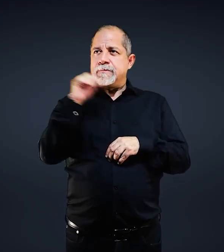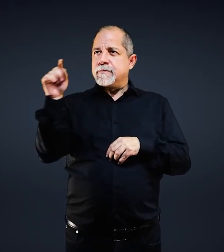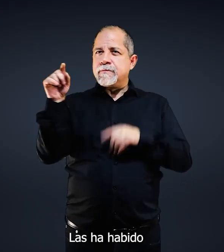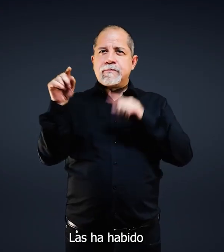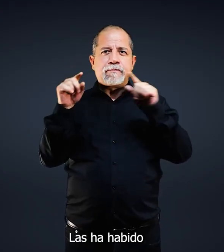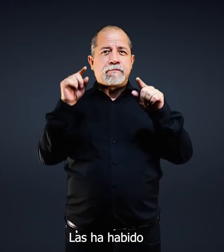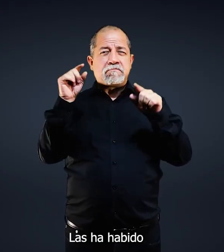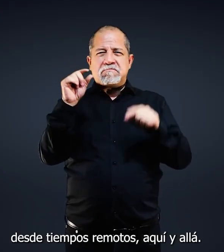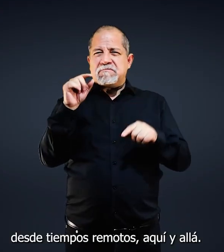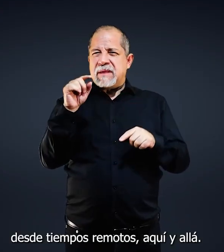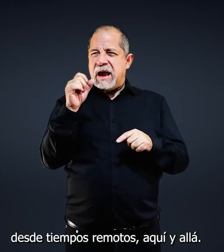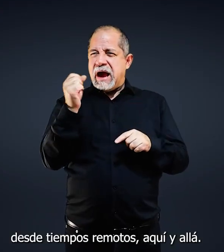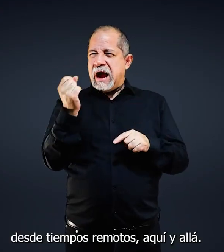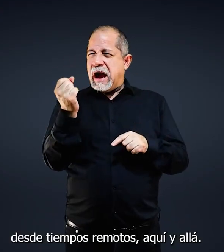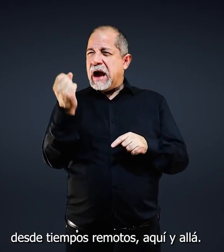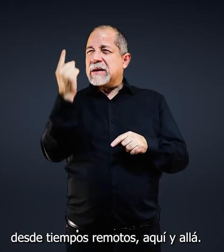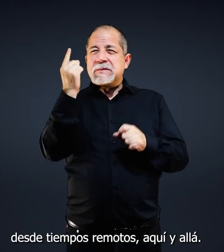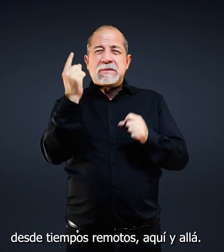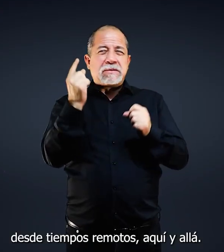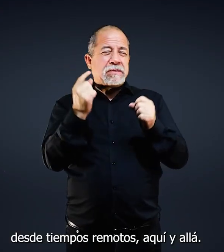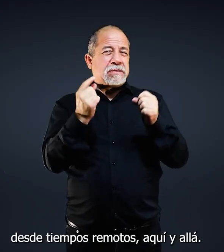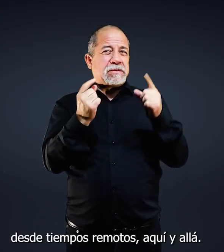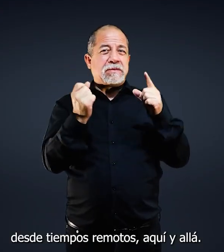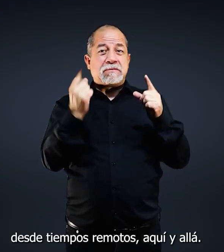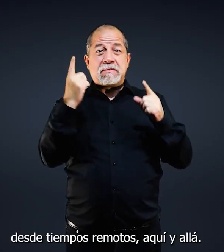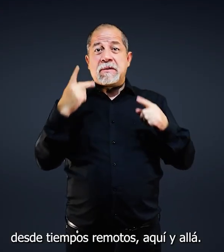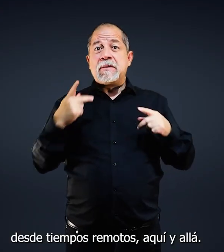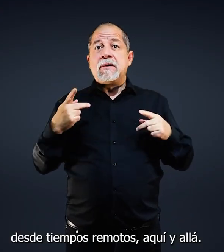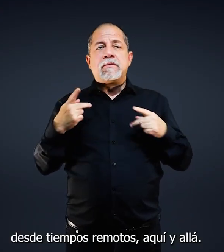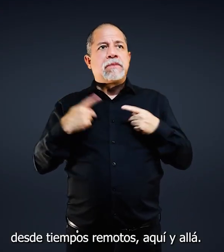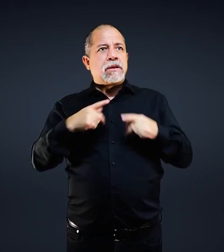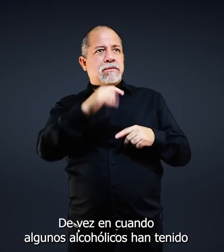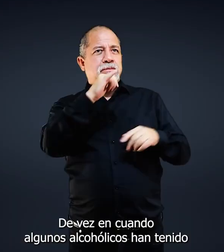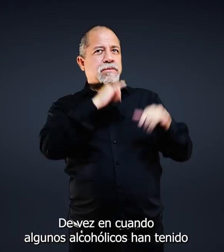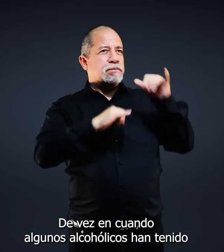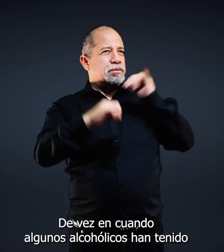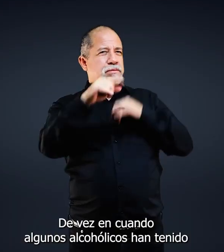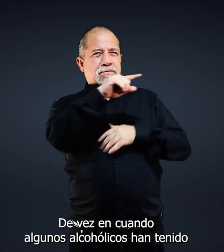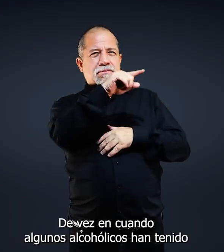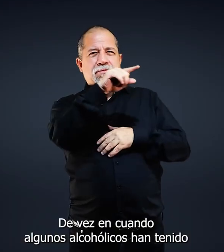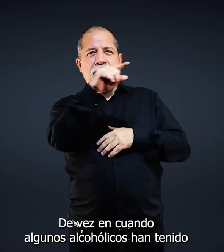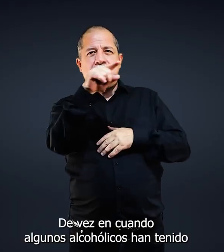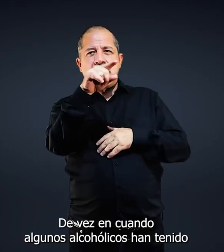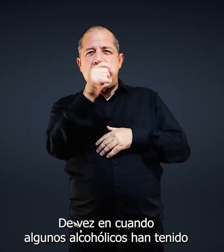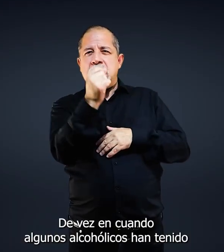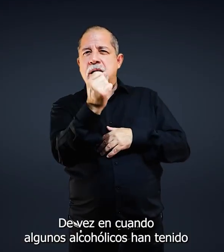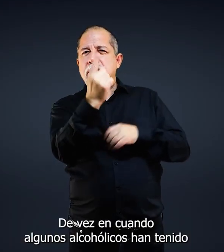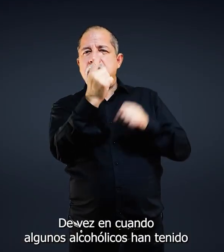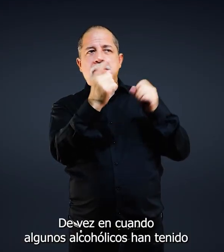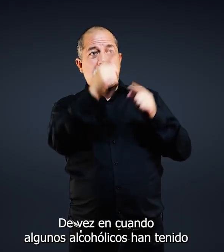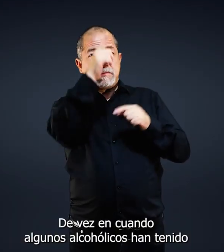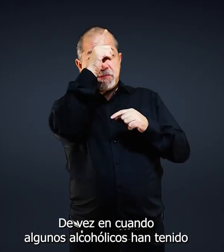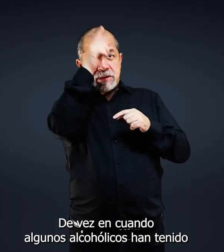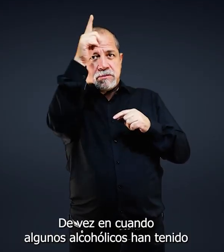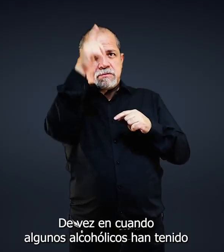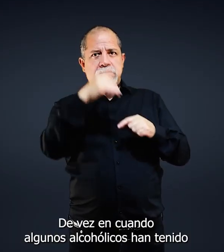Las ha habido desde tiempos remotos, aquí y allá, de vez en cuando. Algunos alcohólicos han tenido